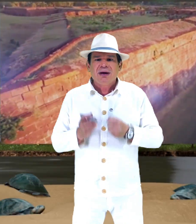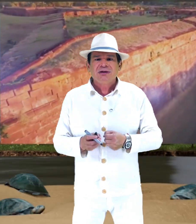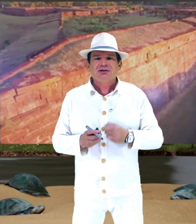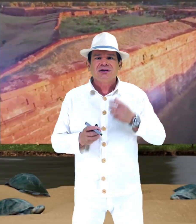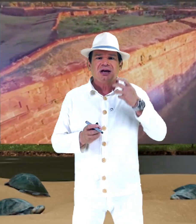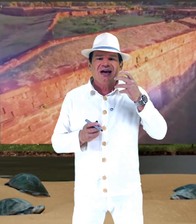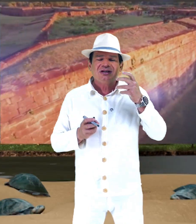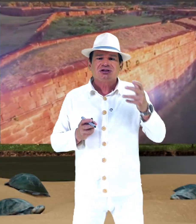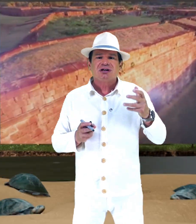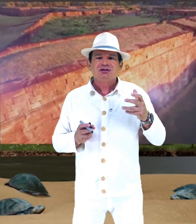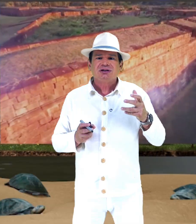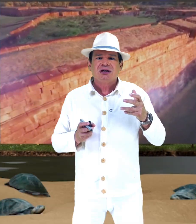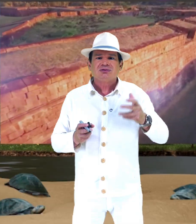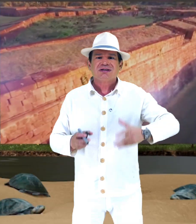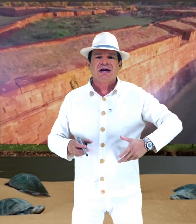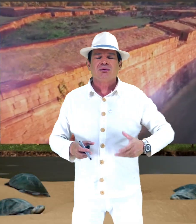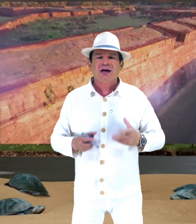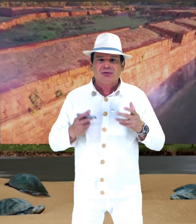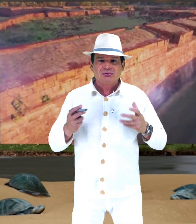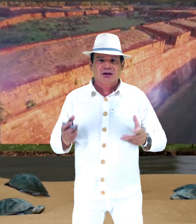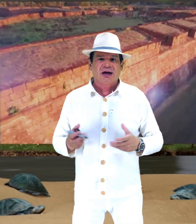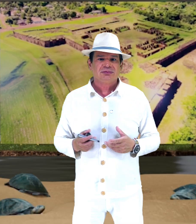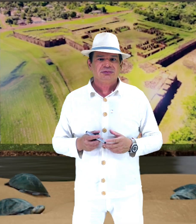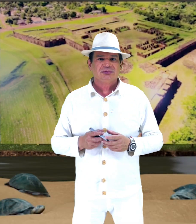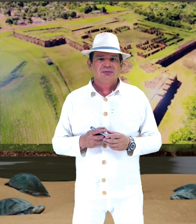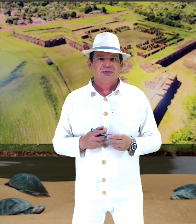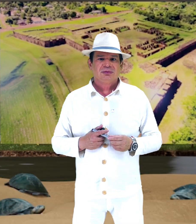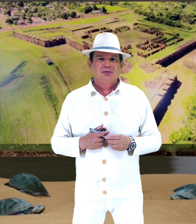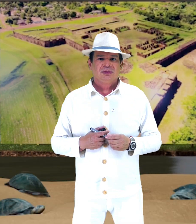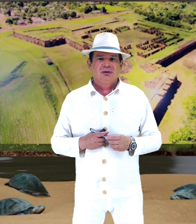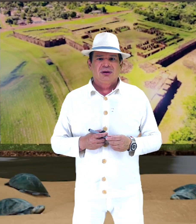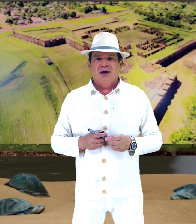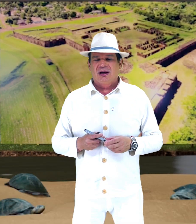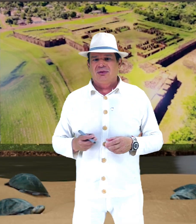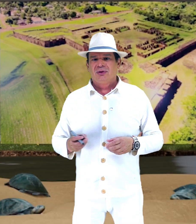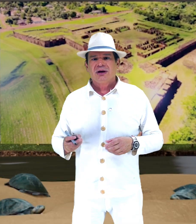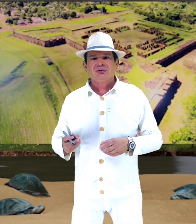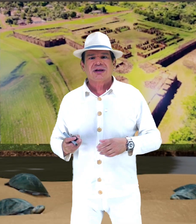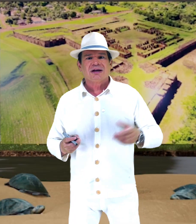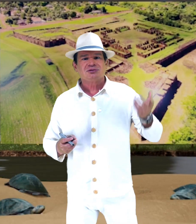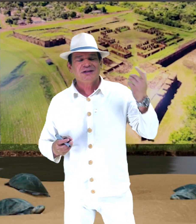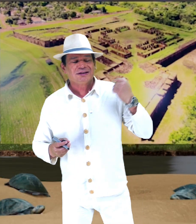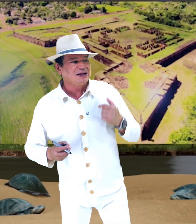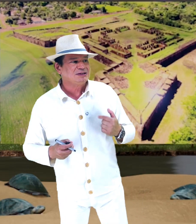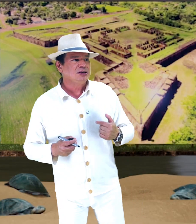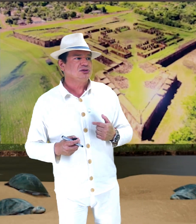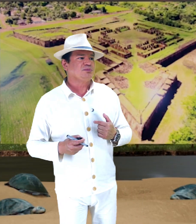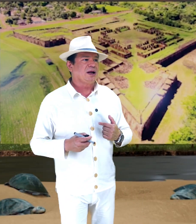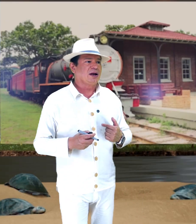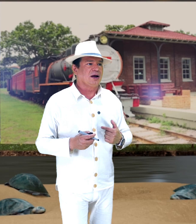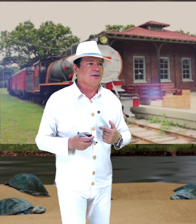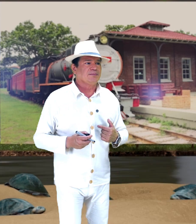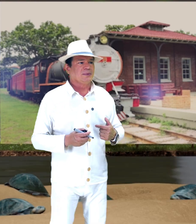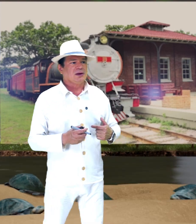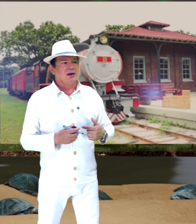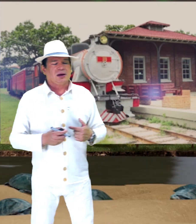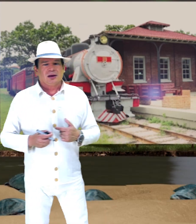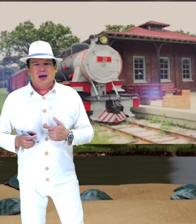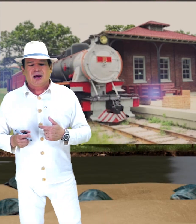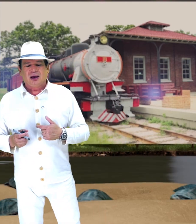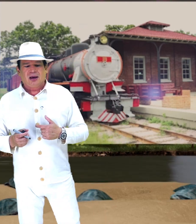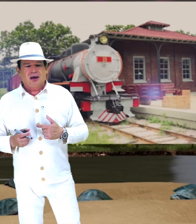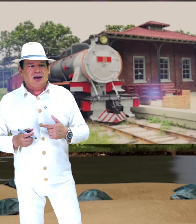maciçamente estrangeiros que eram recrutados eram recrutados e trazidos para